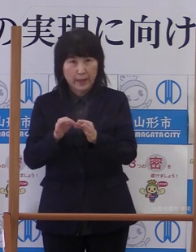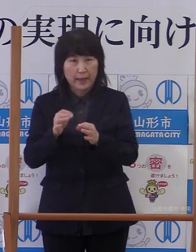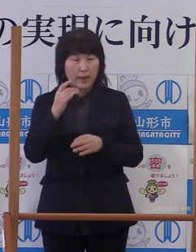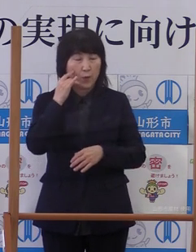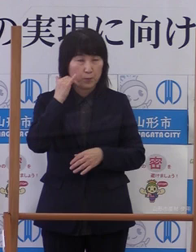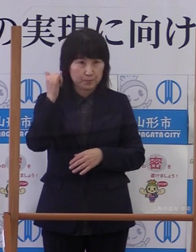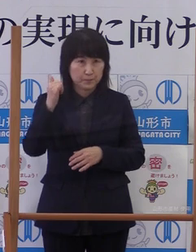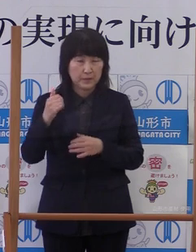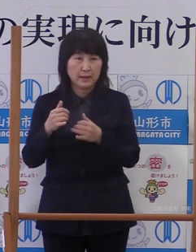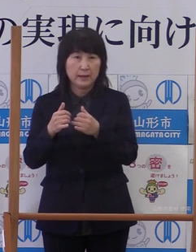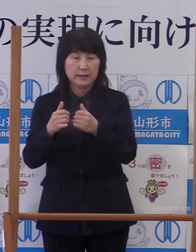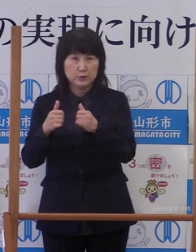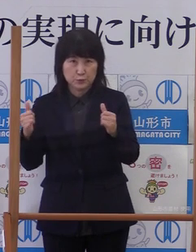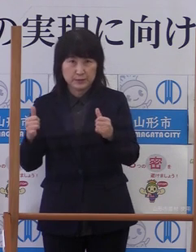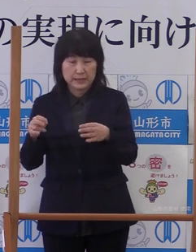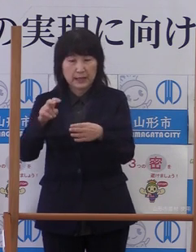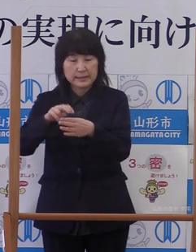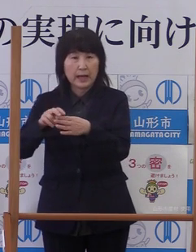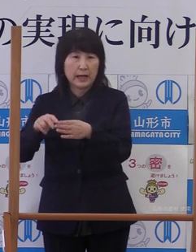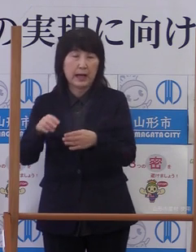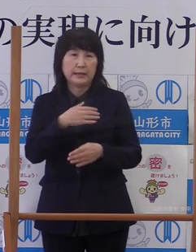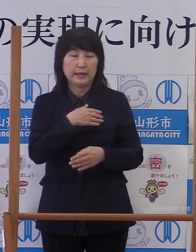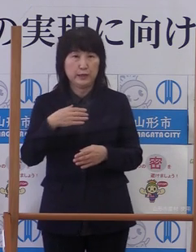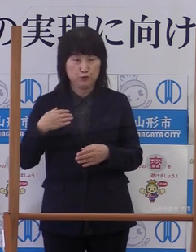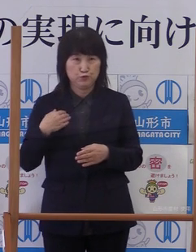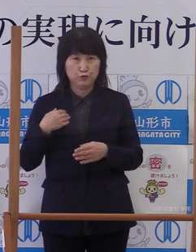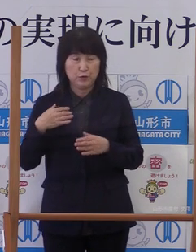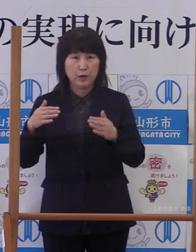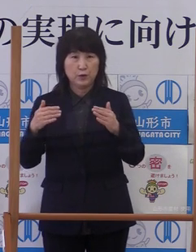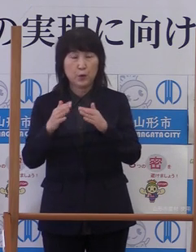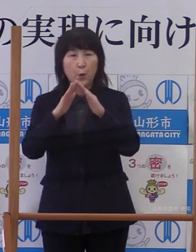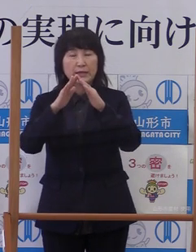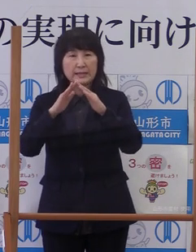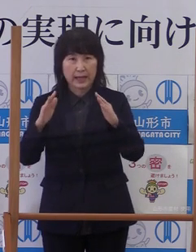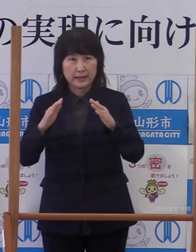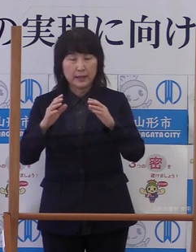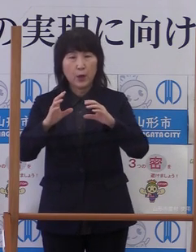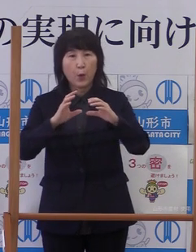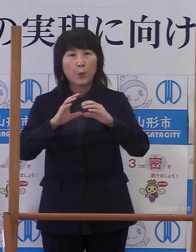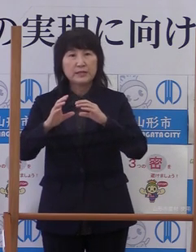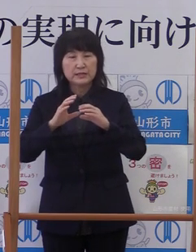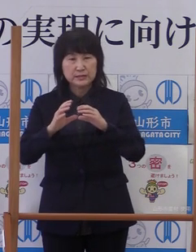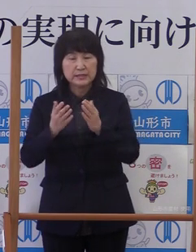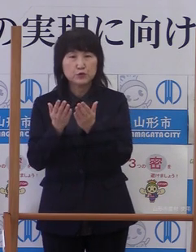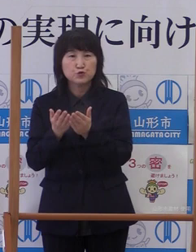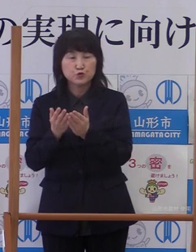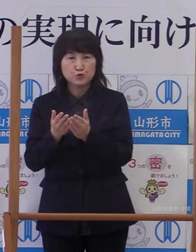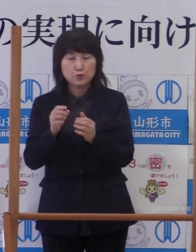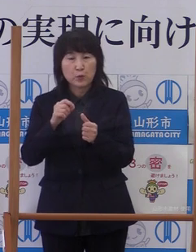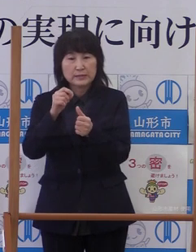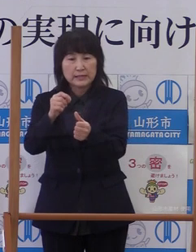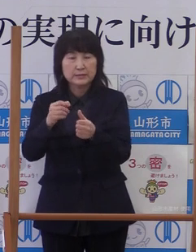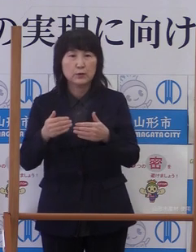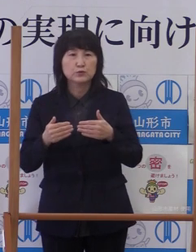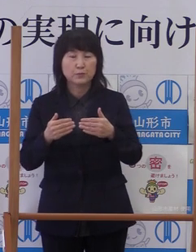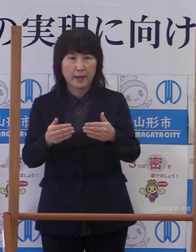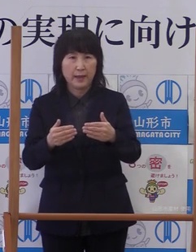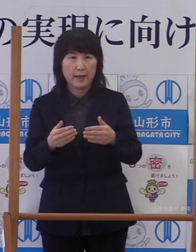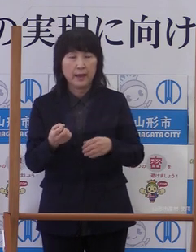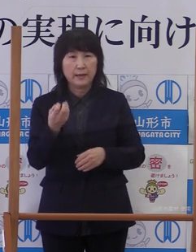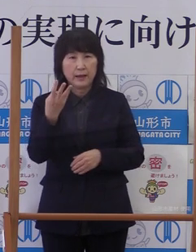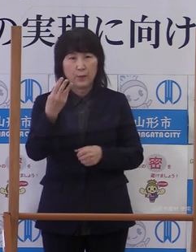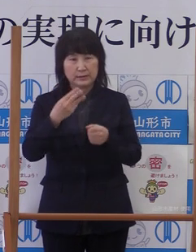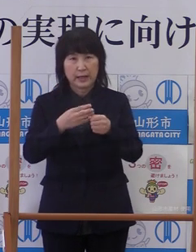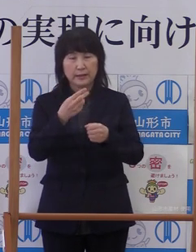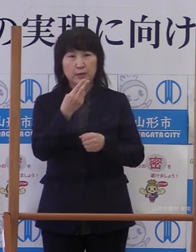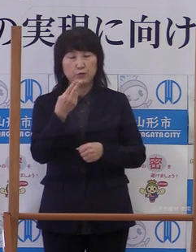地域住民が参画する学校運営協議会コミュニティスクールの設置を進め、令和3年度におい